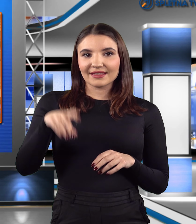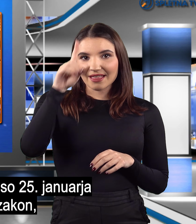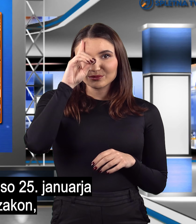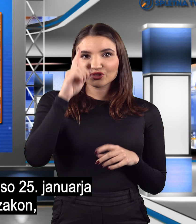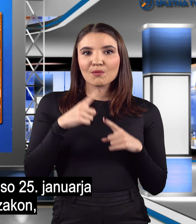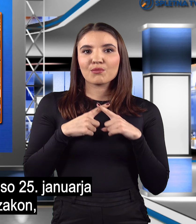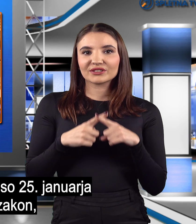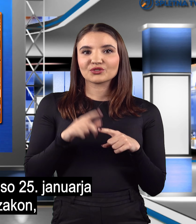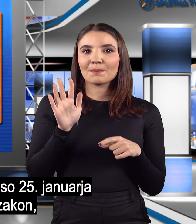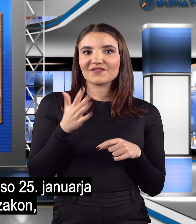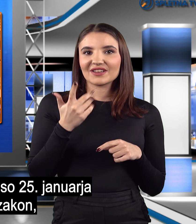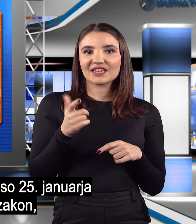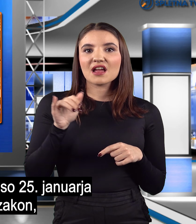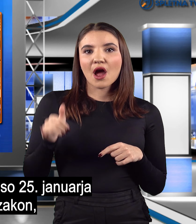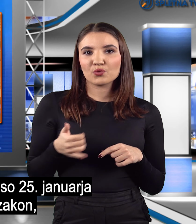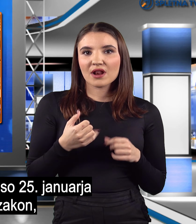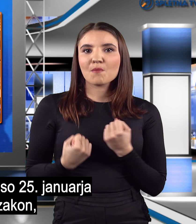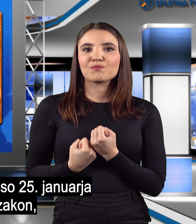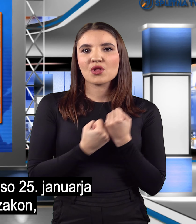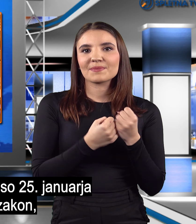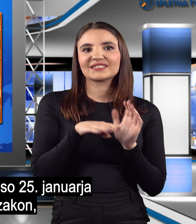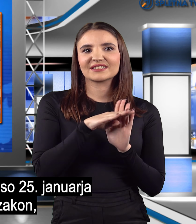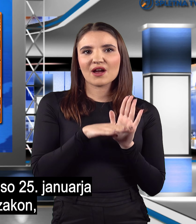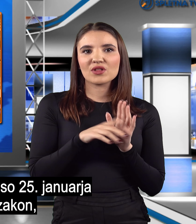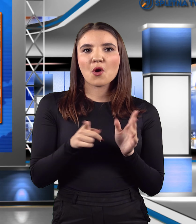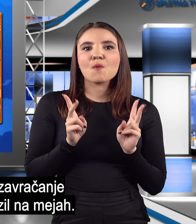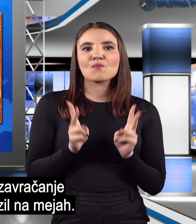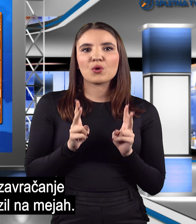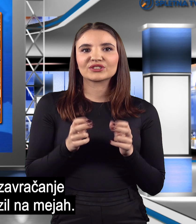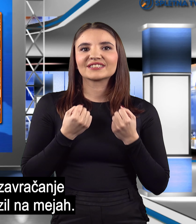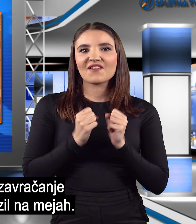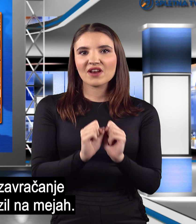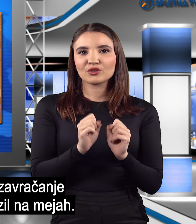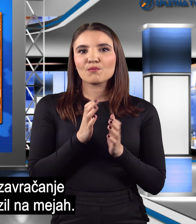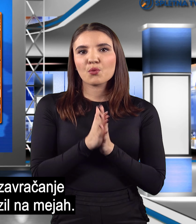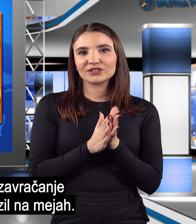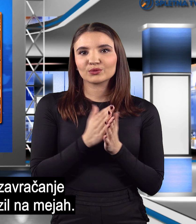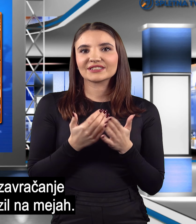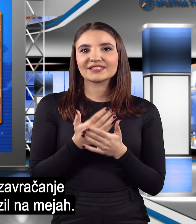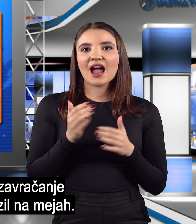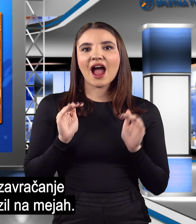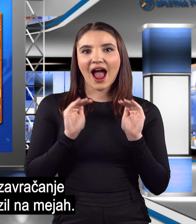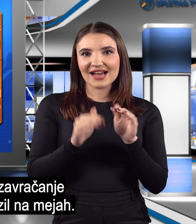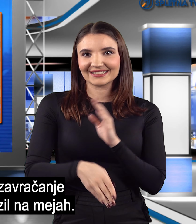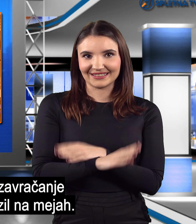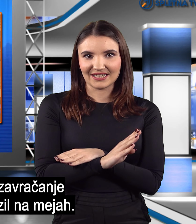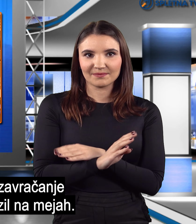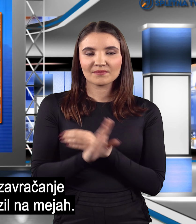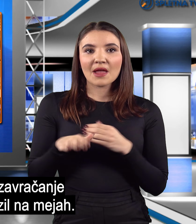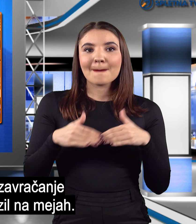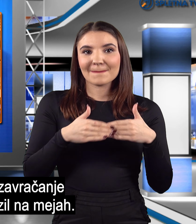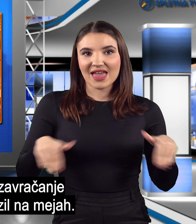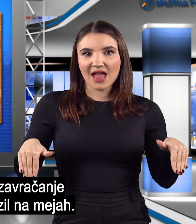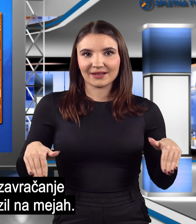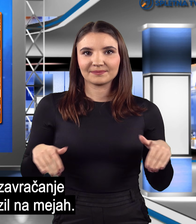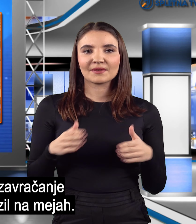Nemški poslanci so 25. januarja podprli zakon, ki omogoča zavračanje prosilcev za azil na mejah.